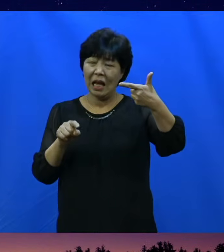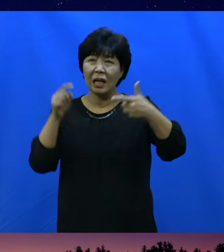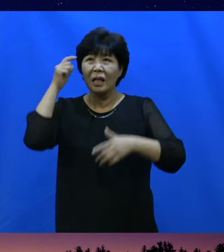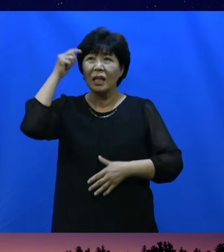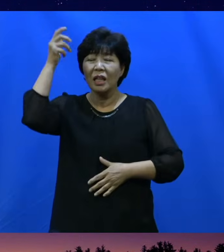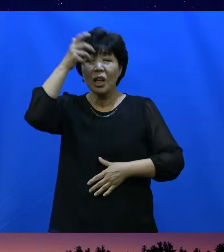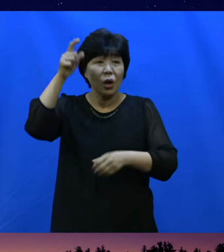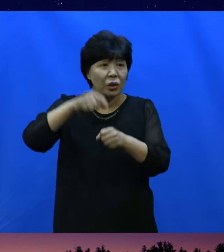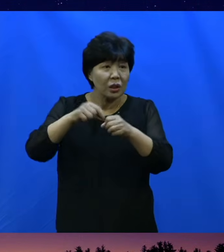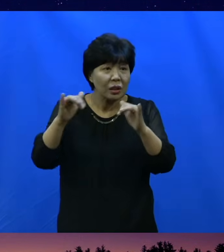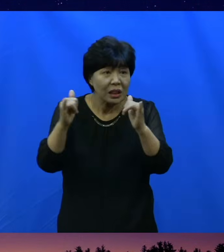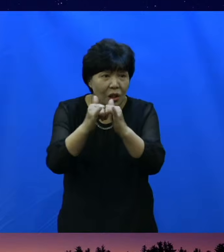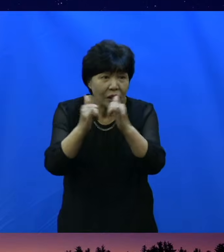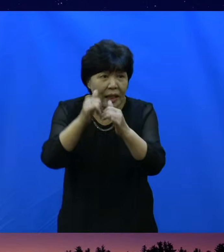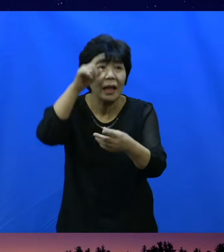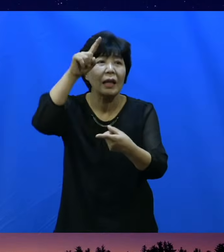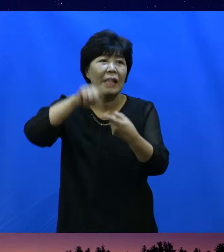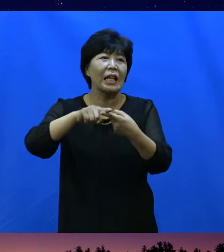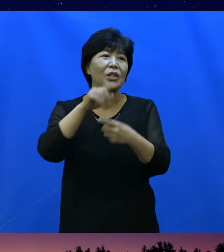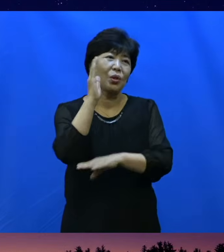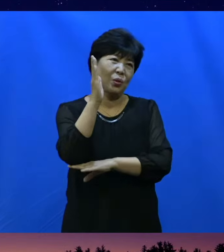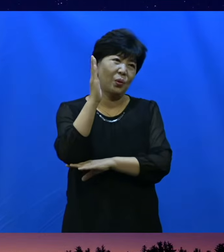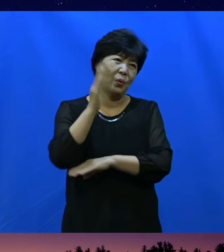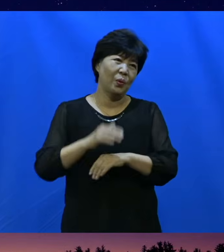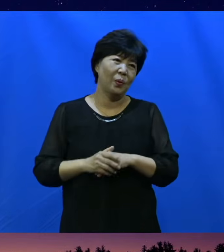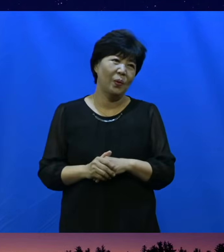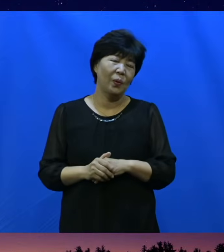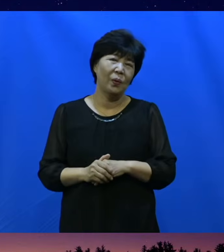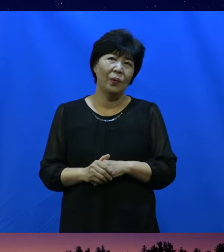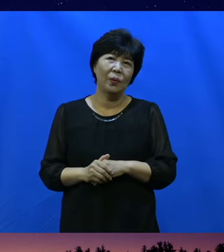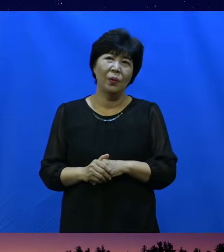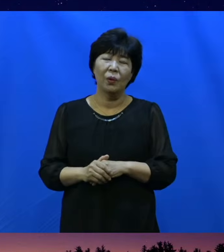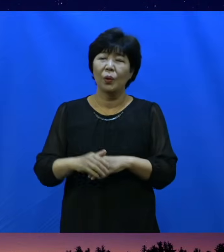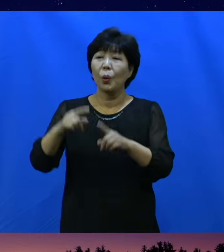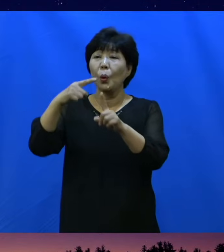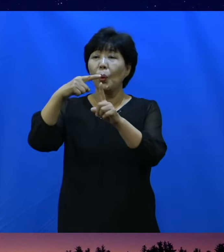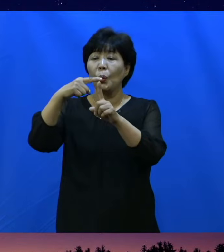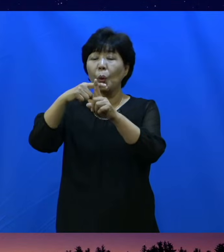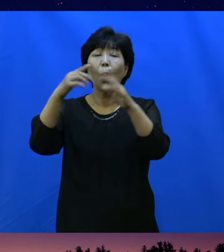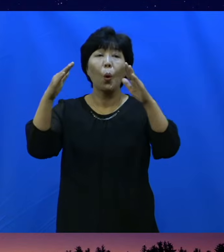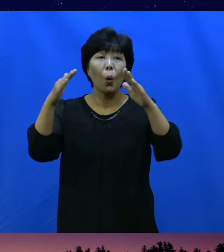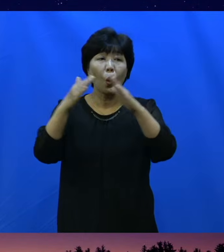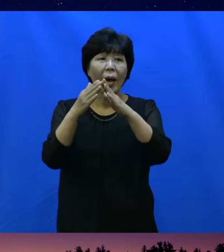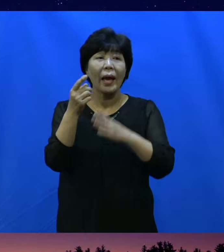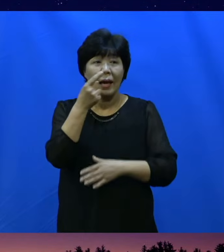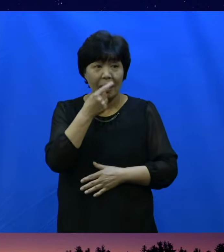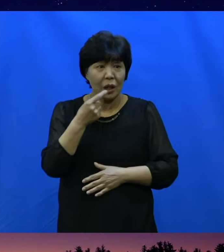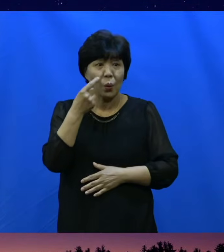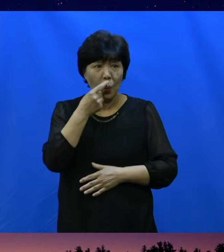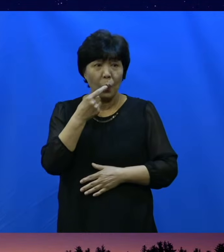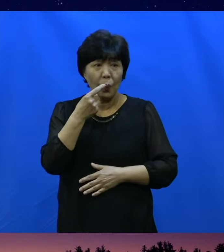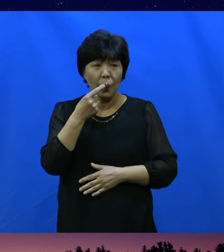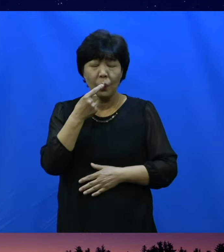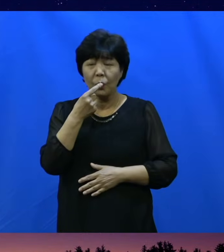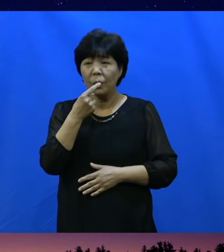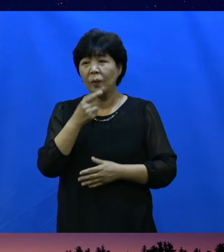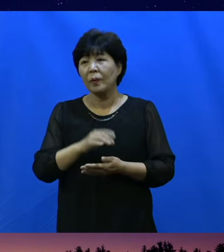보면, 여러분, 이 에베소서는 교회론에 대한 얘기예요. 교회론에서 굉장히 중요한 텍스트인데,